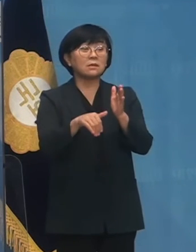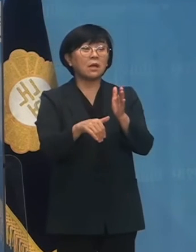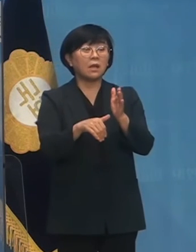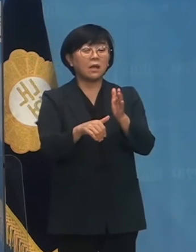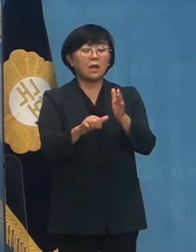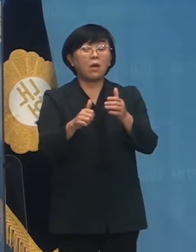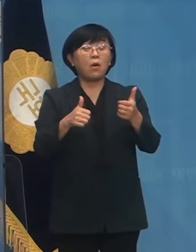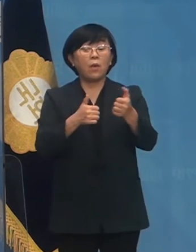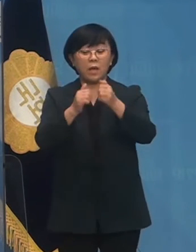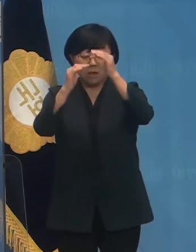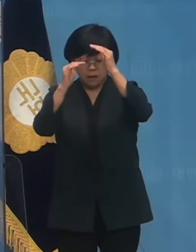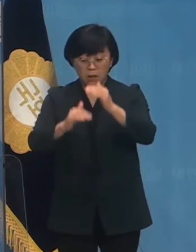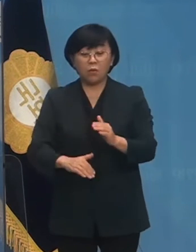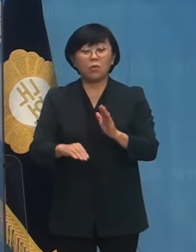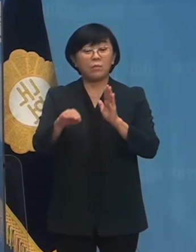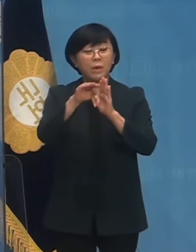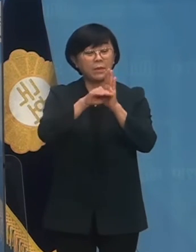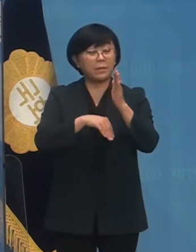회의록조차